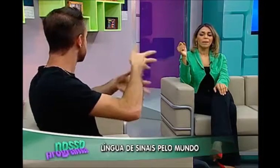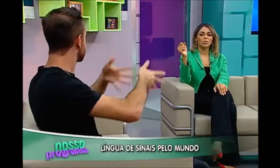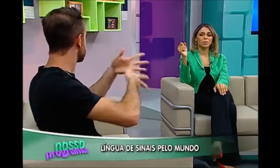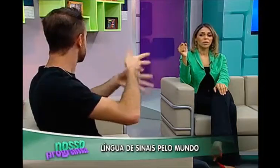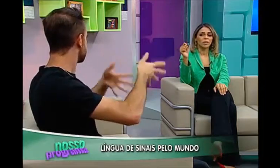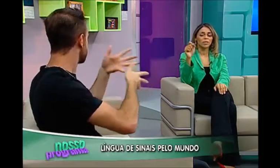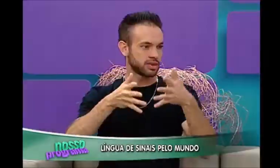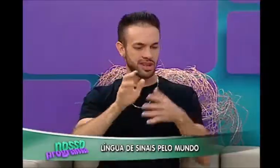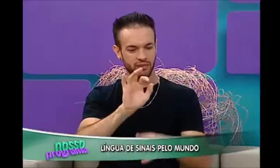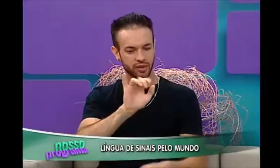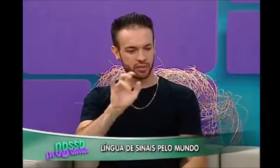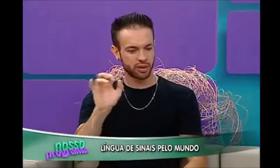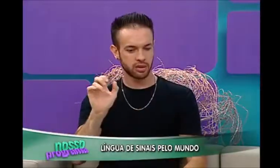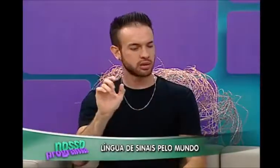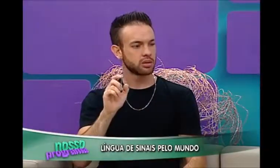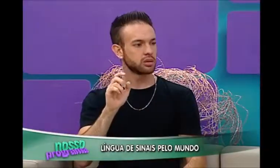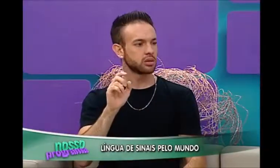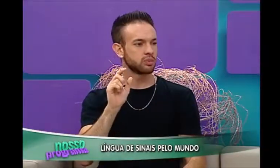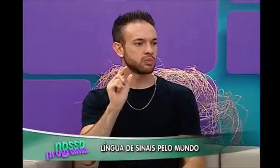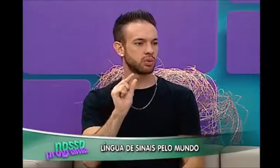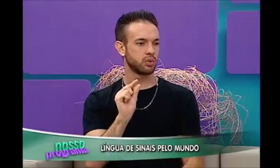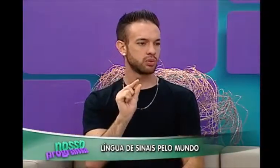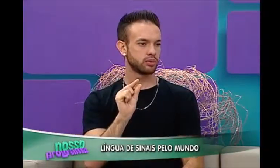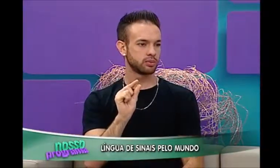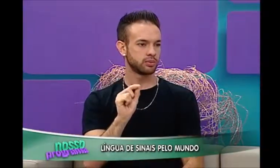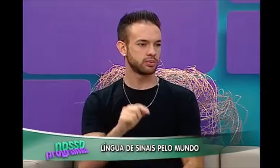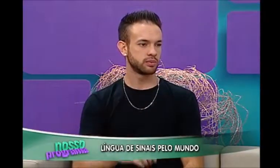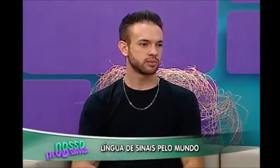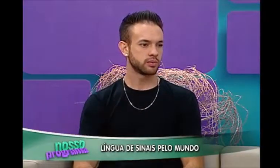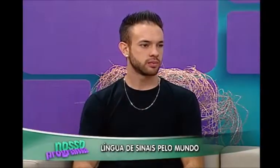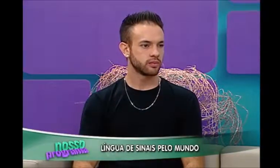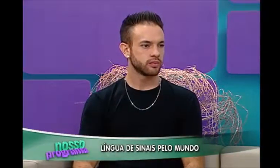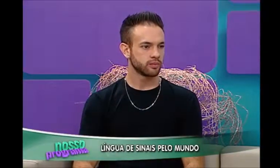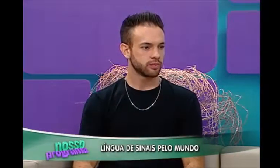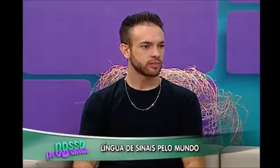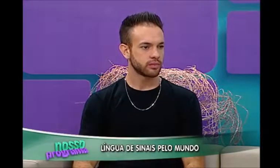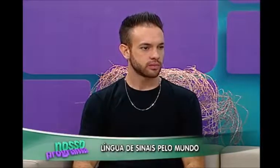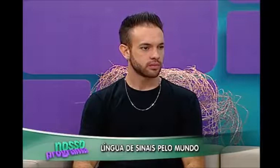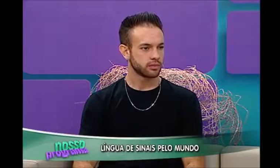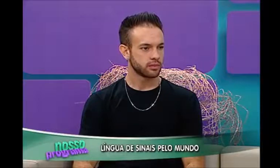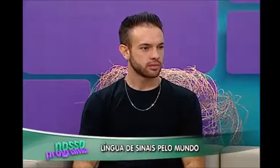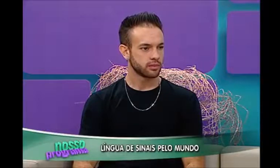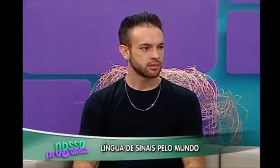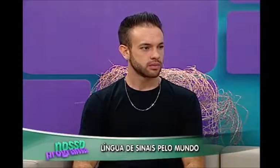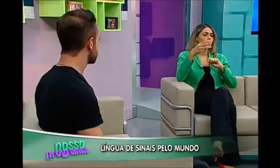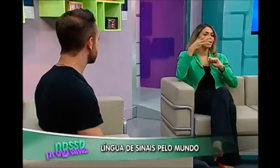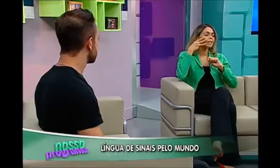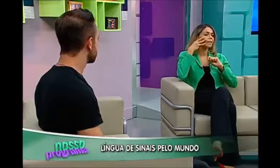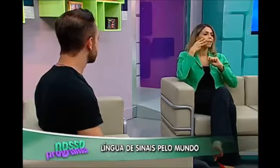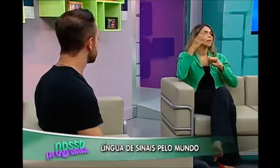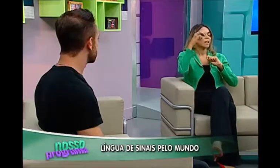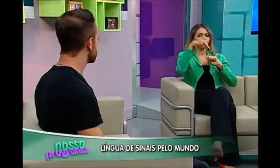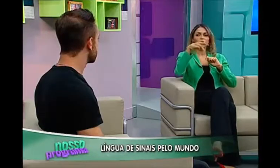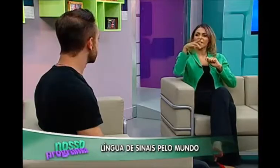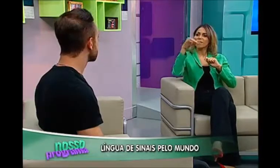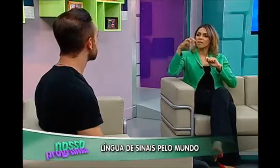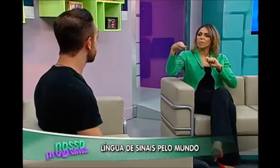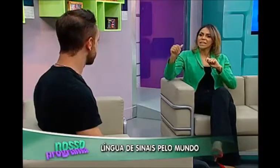Mas o surdo ele usa mais sinal do que, isso chama datilologia, né? A, B, C, fala Mariana, meu sinal é Mariana. Eu não vou ficar falando